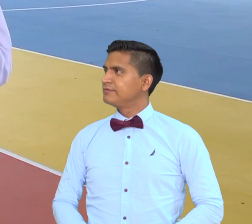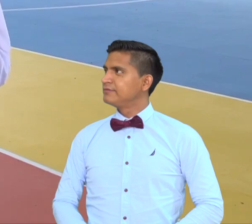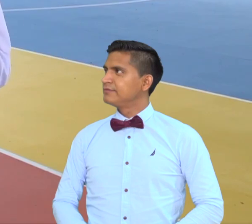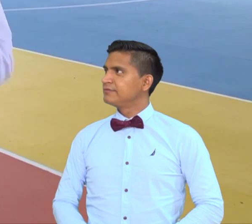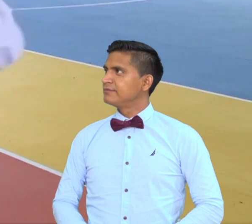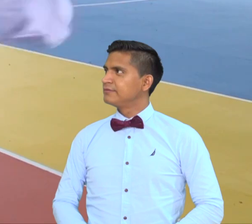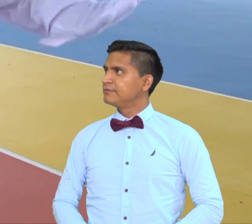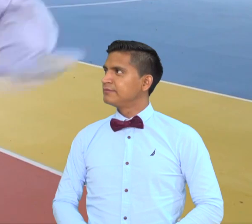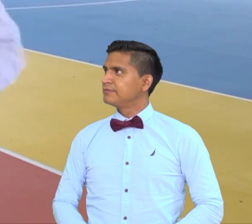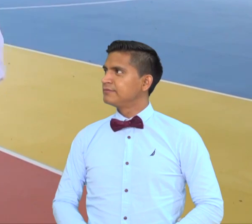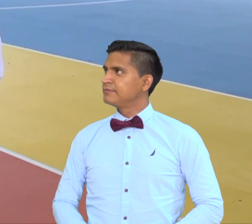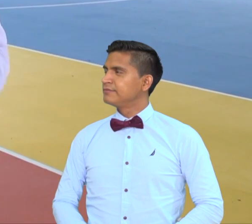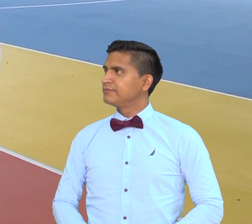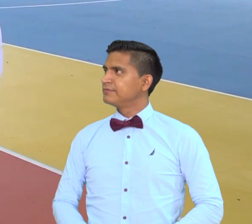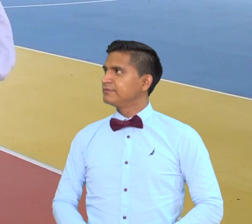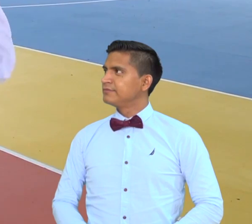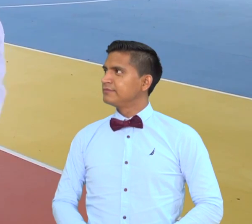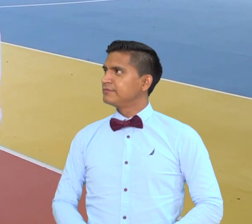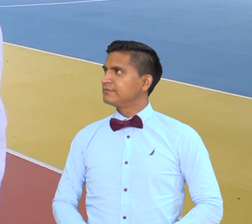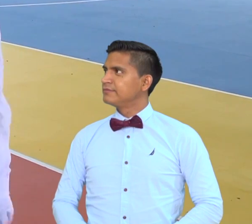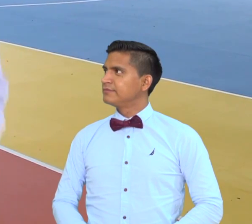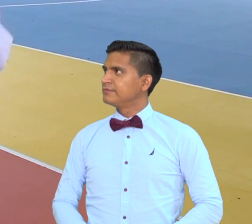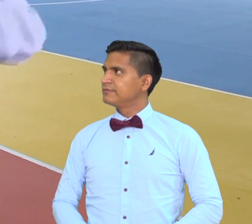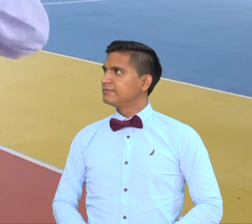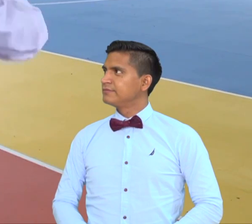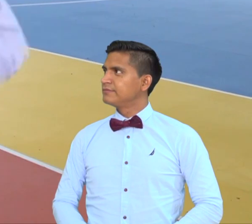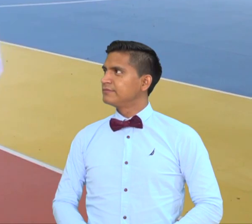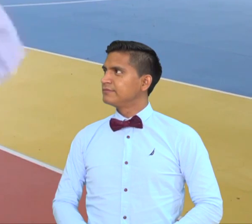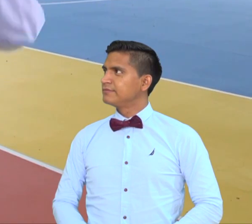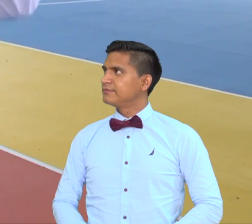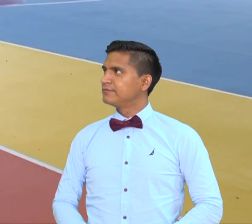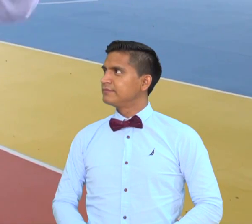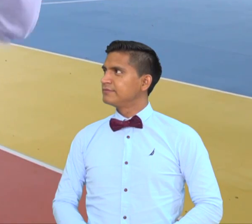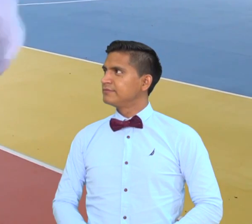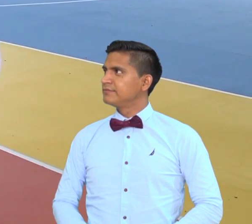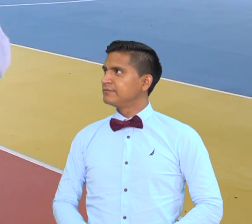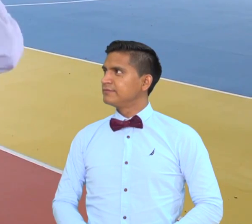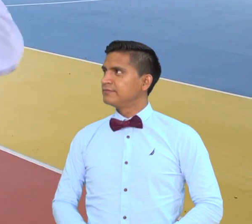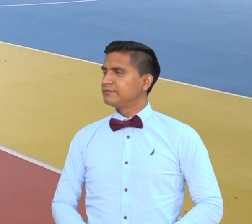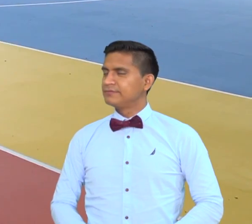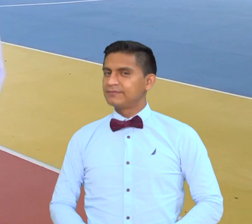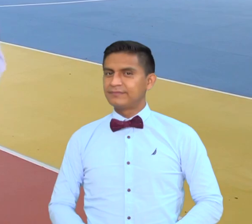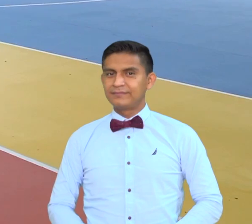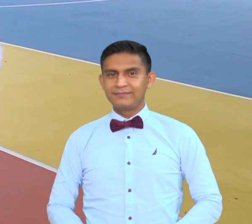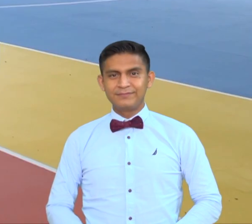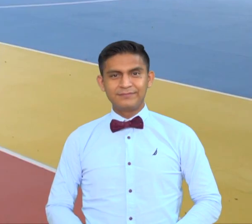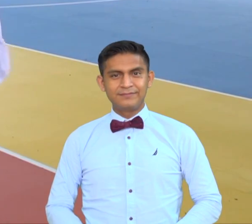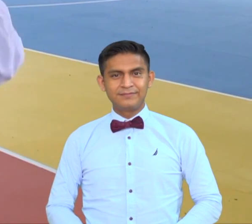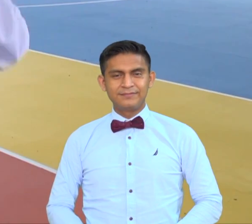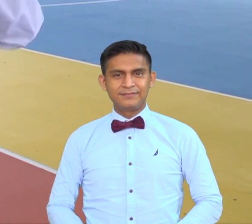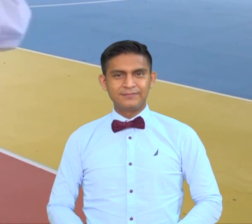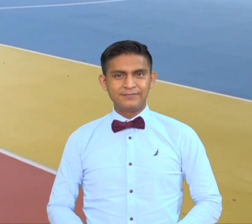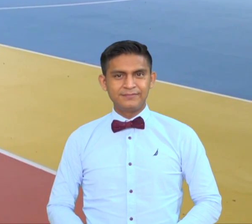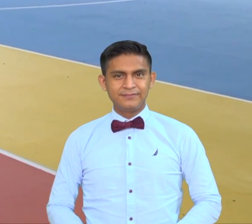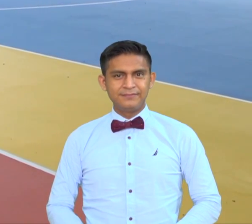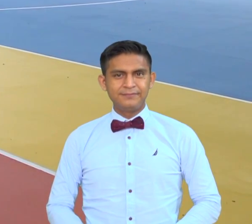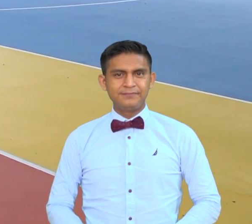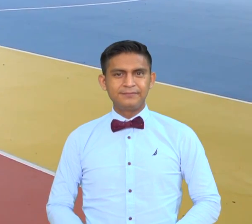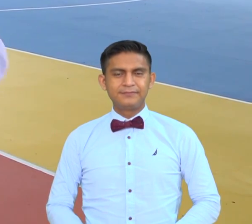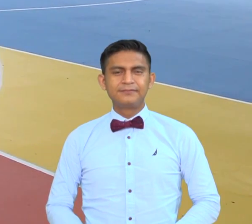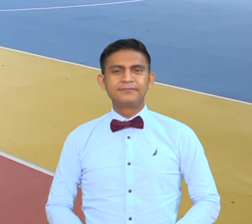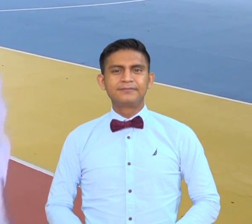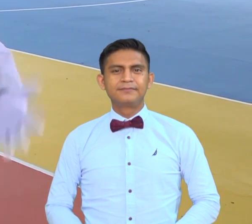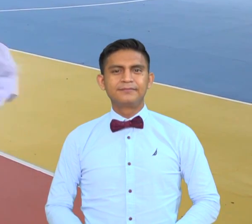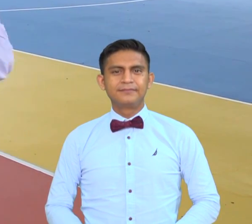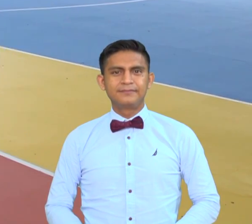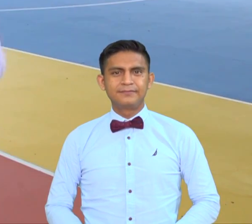un buen trabajo. Ahora nos permite a los niños jugar y practicar deportes que antes no podíamos hacerlo. Por eso,